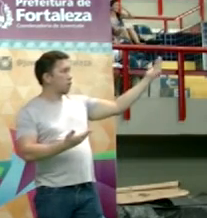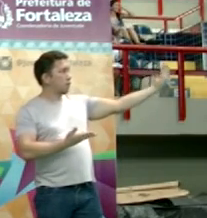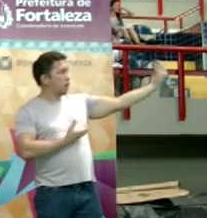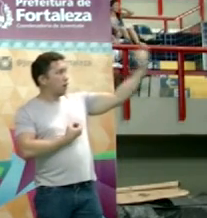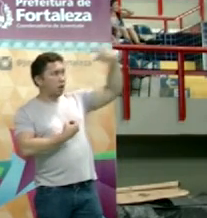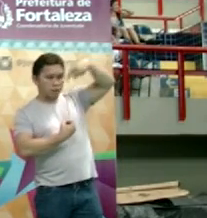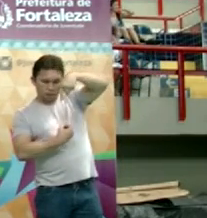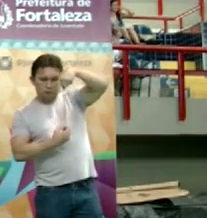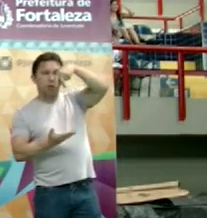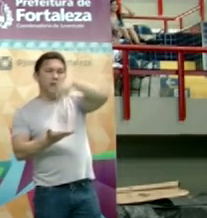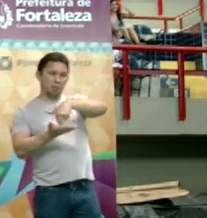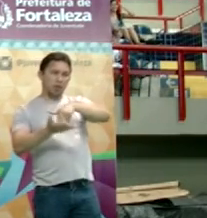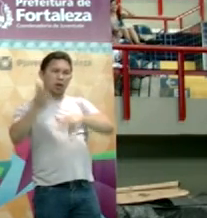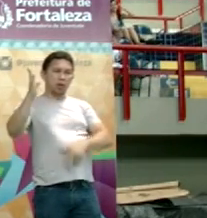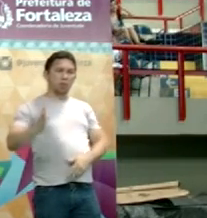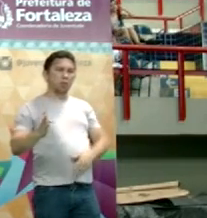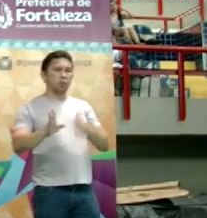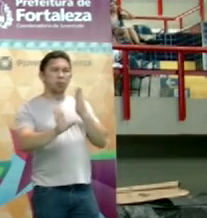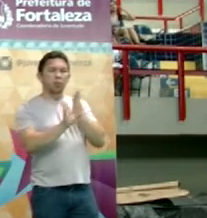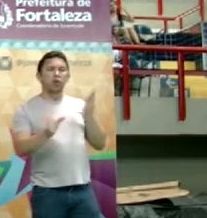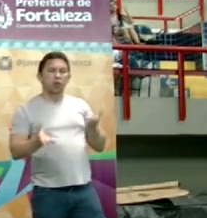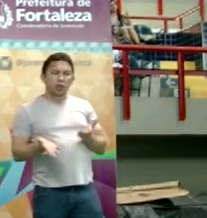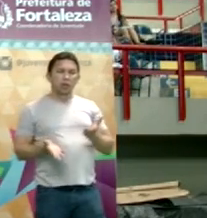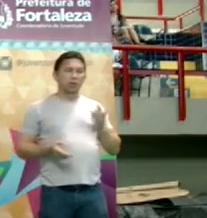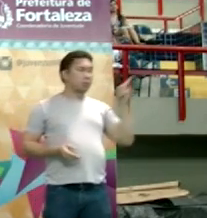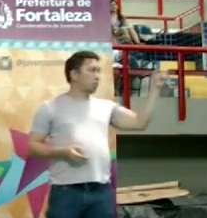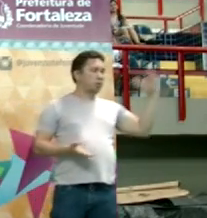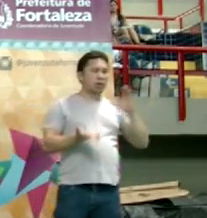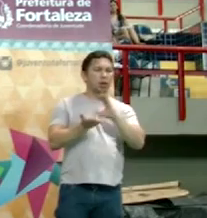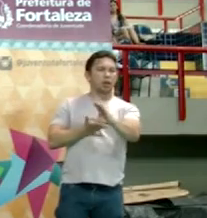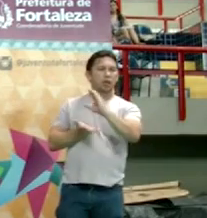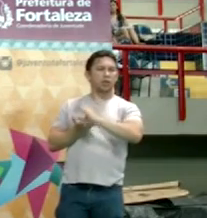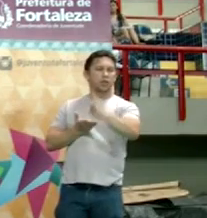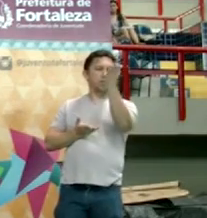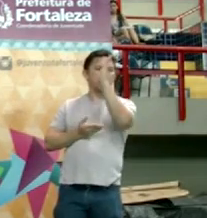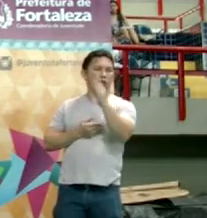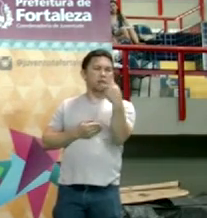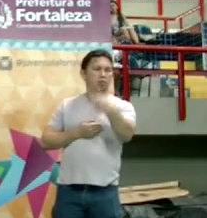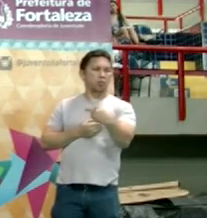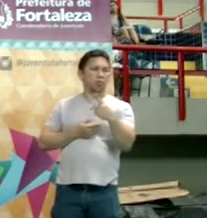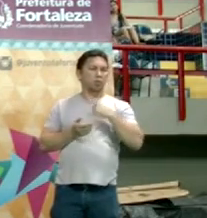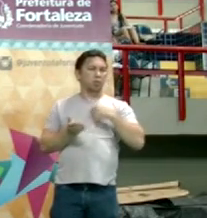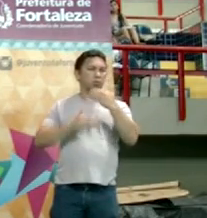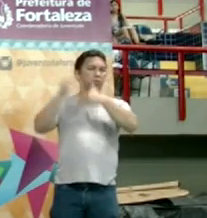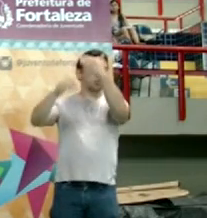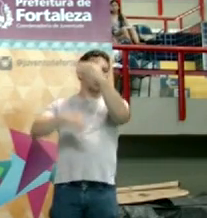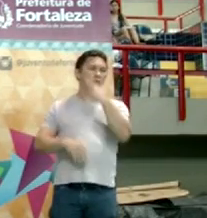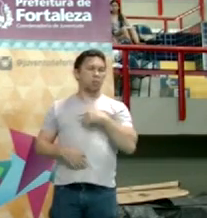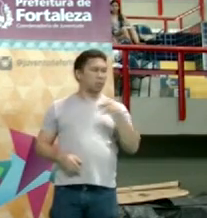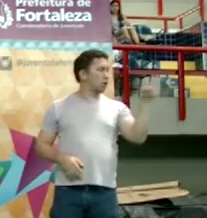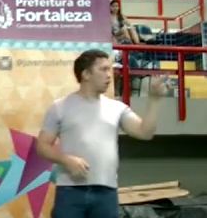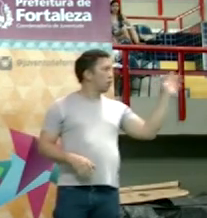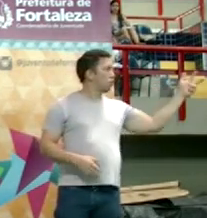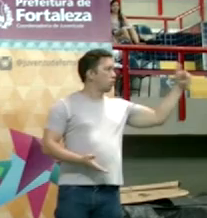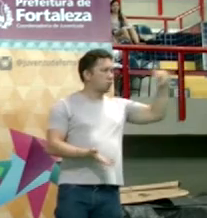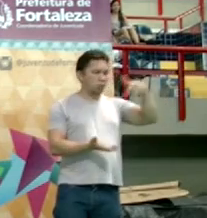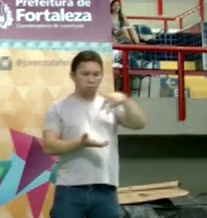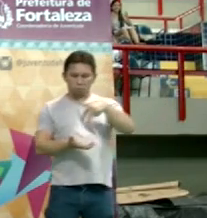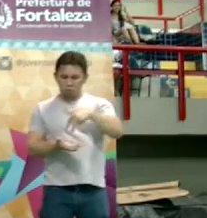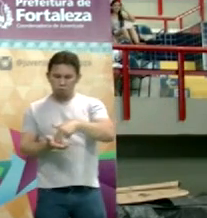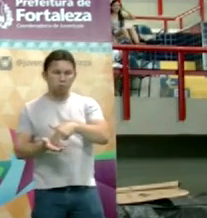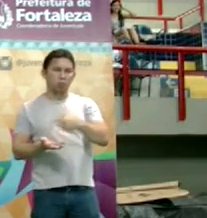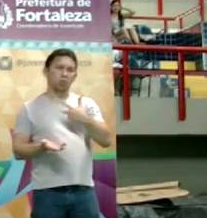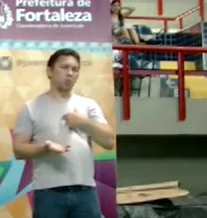cá. Por que, Ciliano? Ora, ele seria um investidor, tá? Esse investidor ia chegar aqui, ia botar